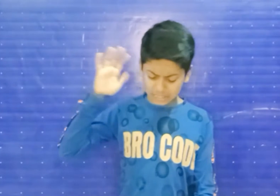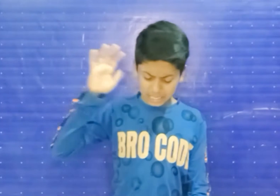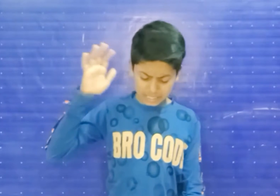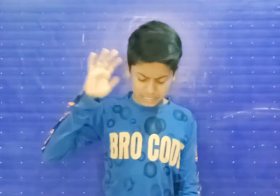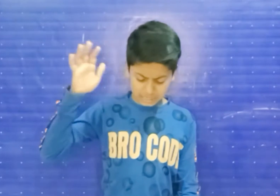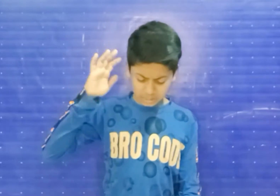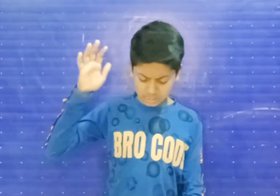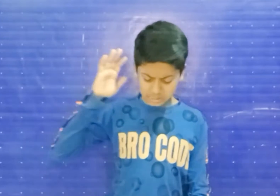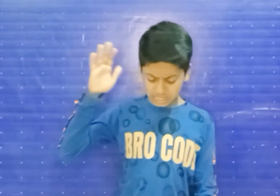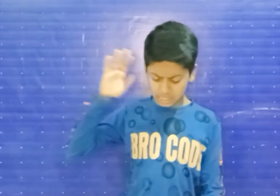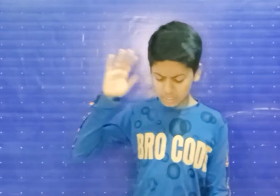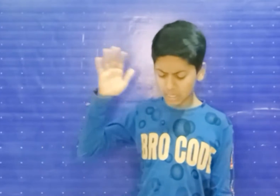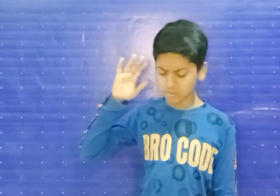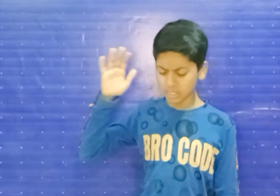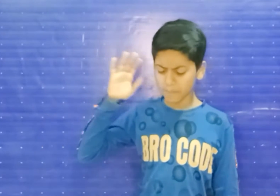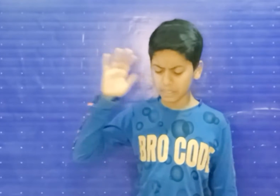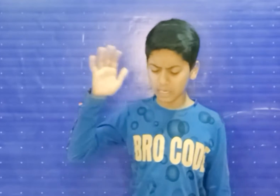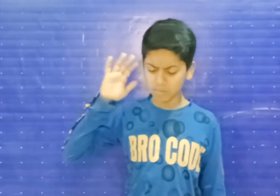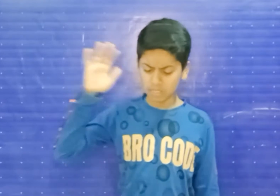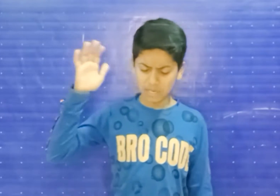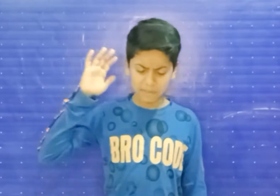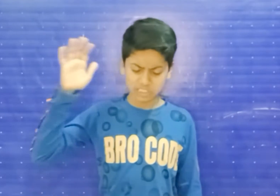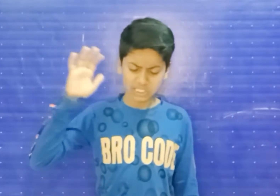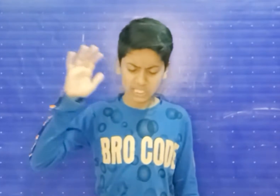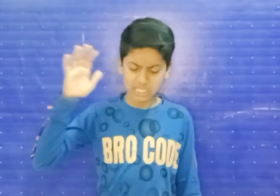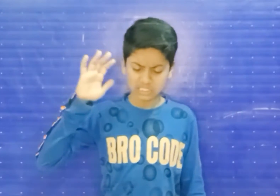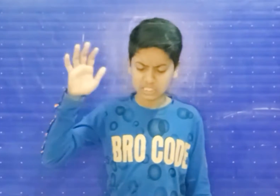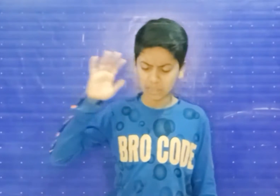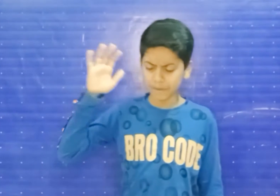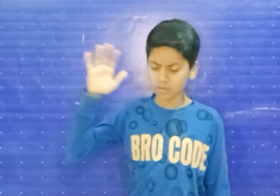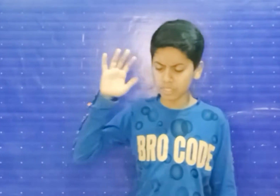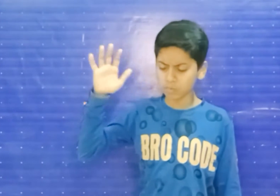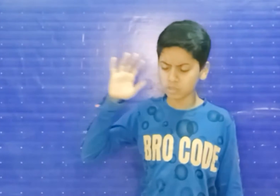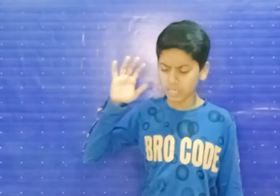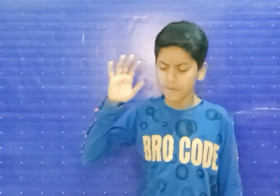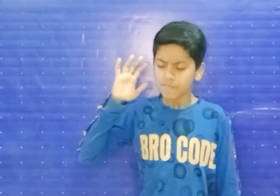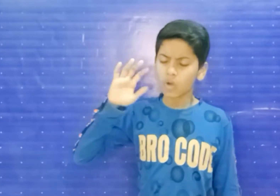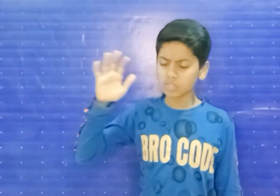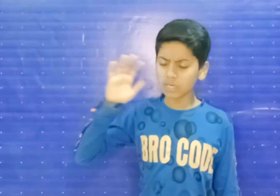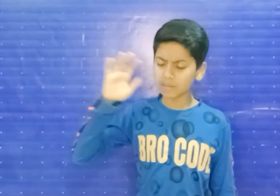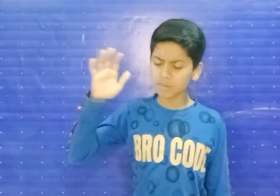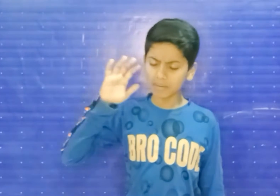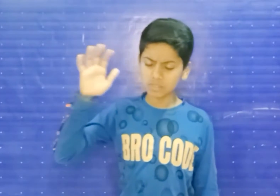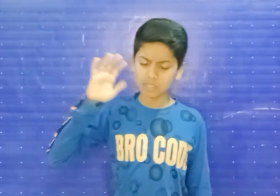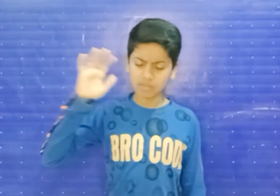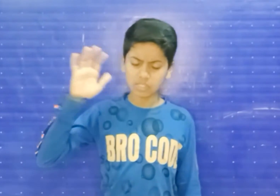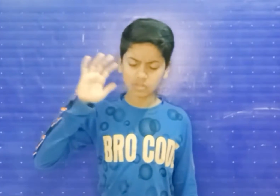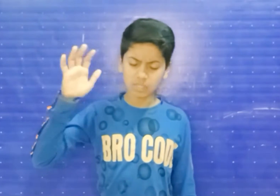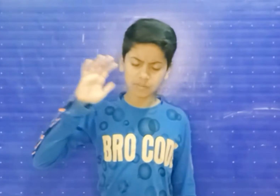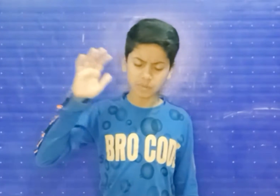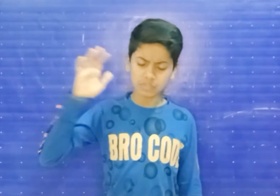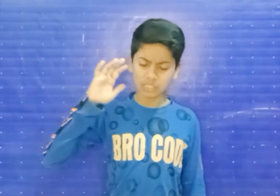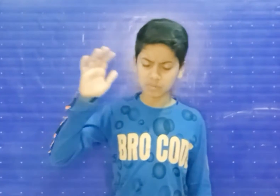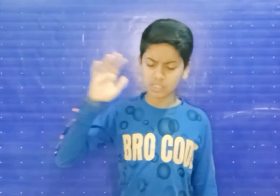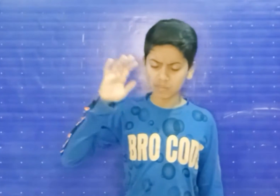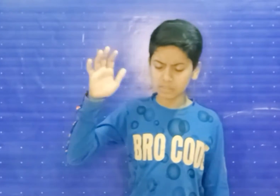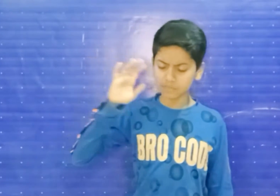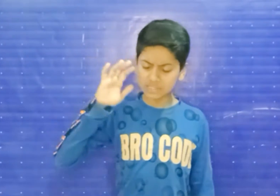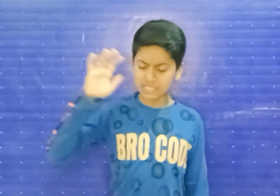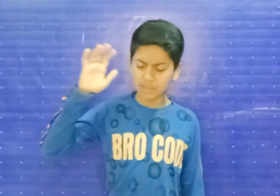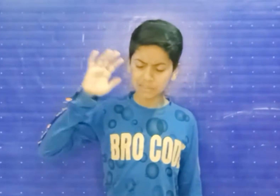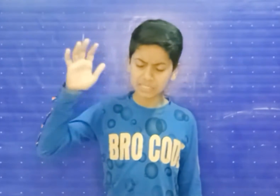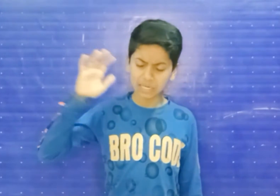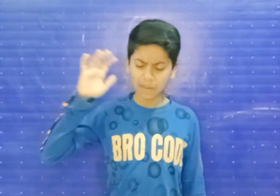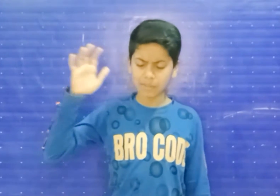ओर आंध्रे अलग कर आंधले अस्किरा अंडला अस्किरा पंडला बुंडला बात चंदली का जिंदली बाबू तेरे बोश धन्यवाद परमेश्वर धन्यवाद यीशु धन्यवाद पवित्रात्मा